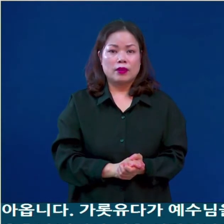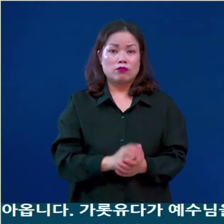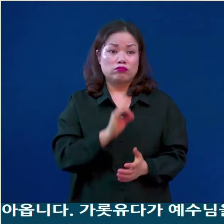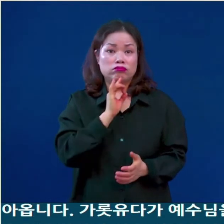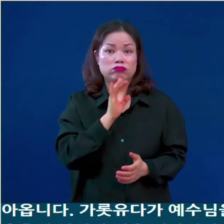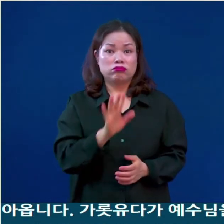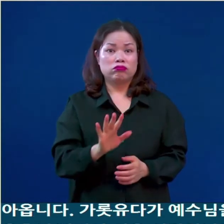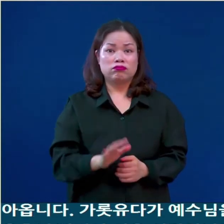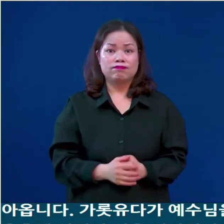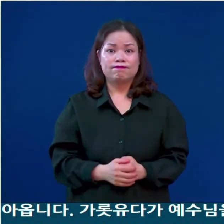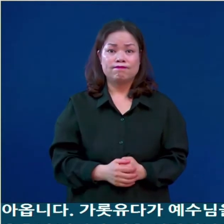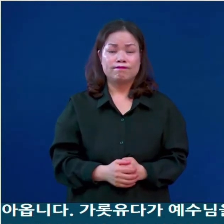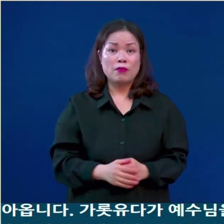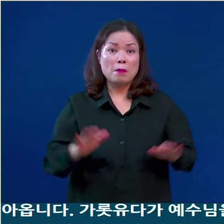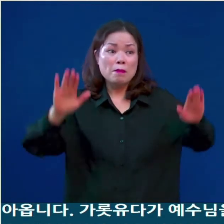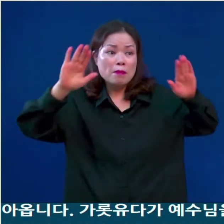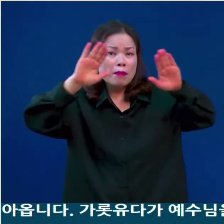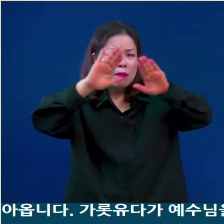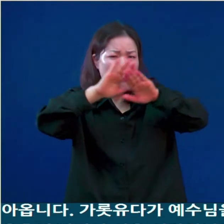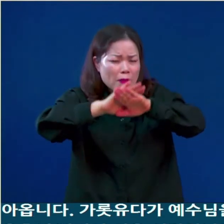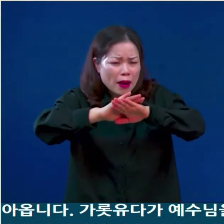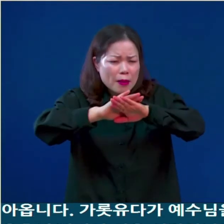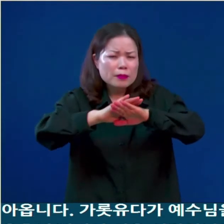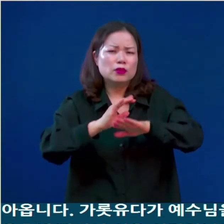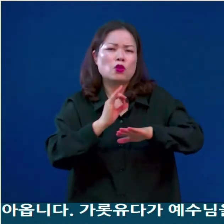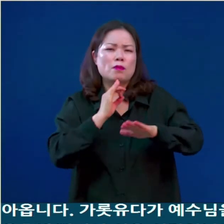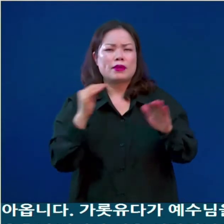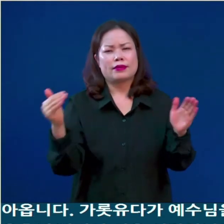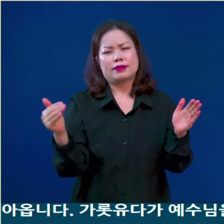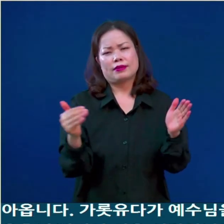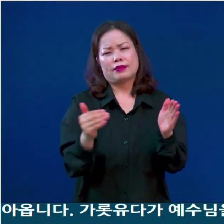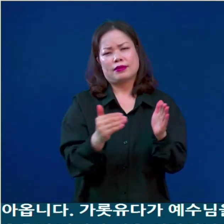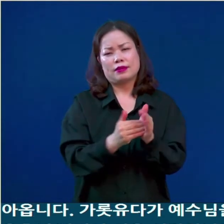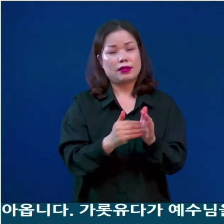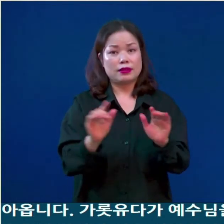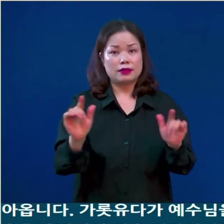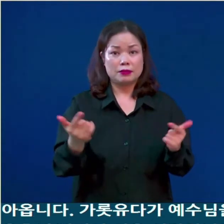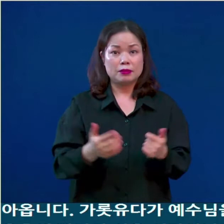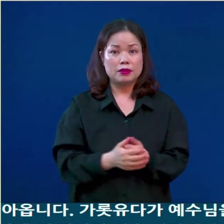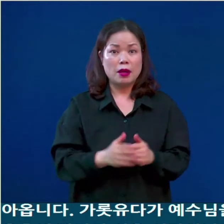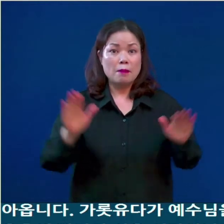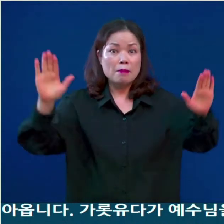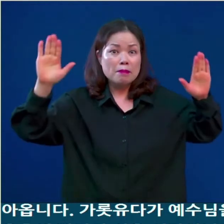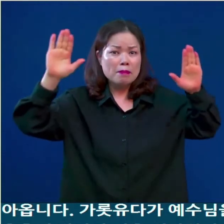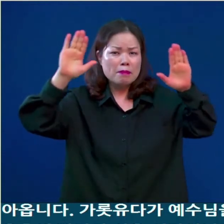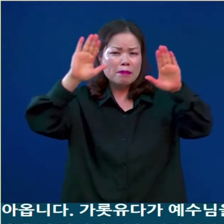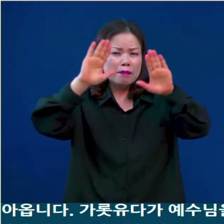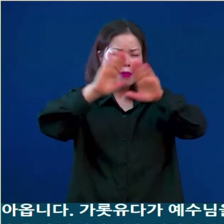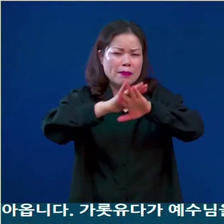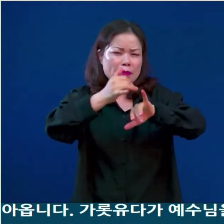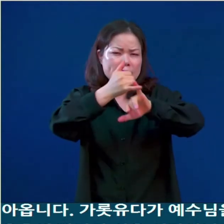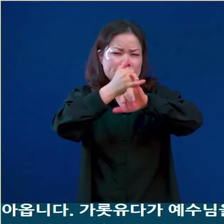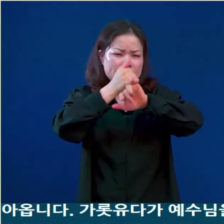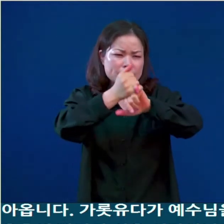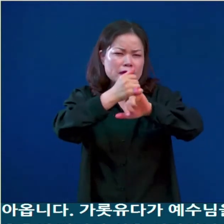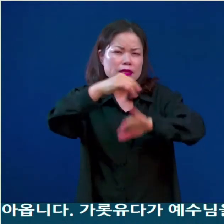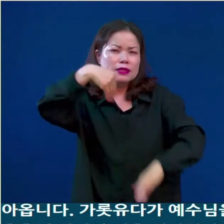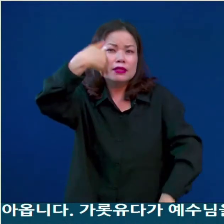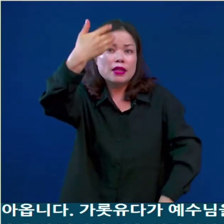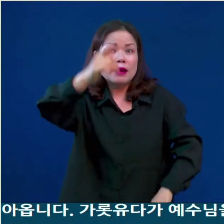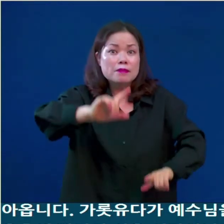그뿐만이 아닙니다. 밤은 밤으로만 끝나지 않습니다. 밤은 반드시 그 다음